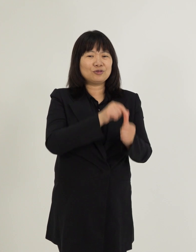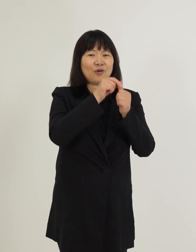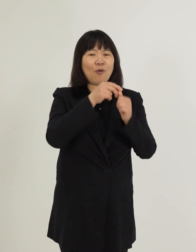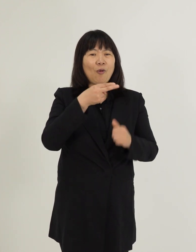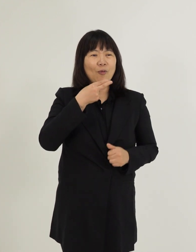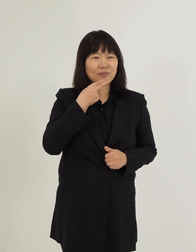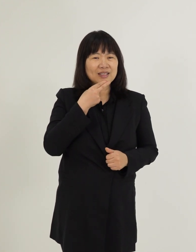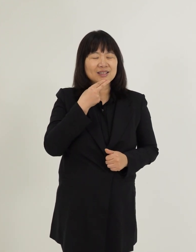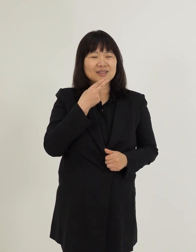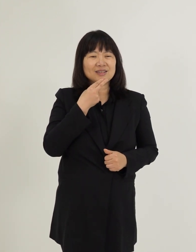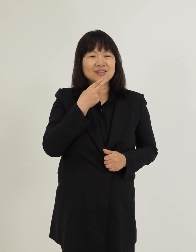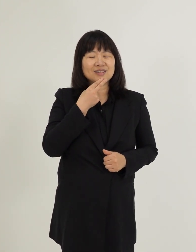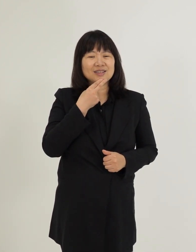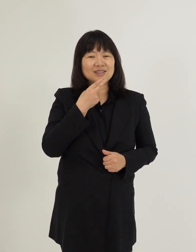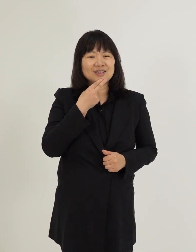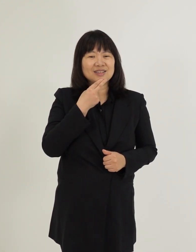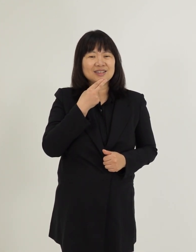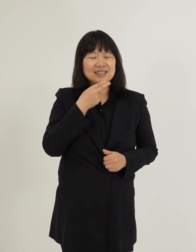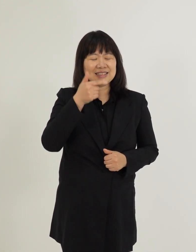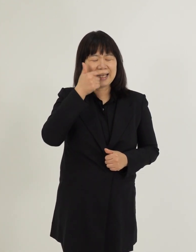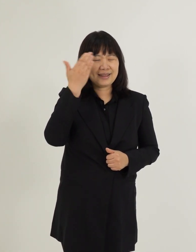없는